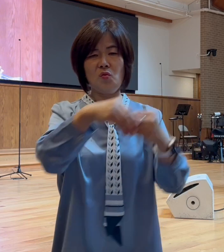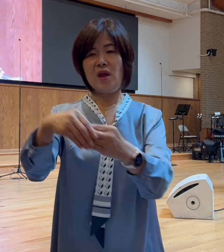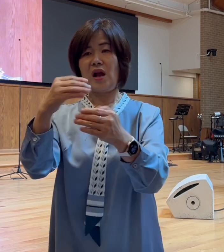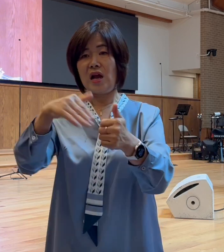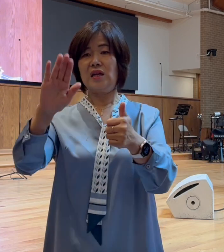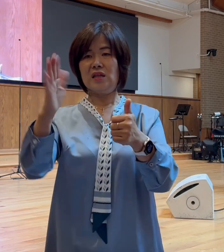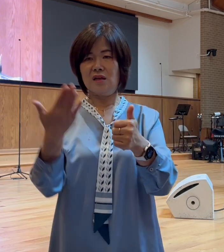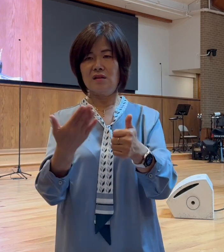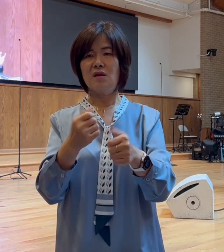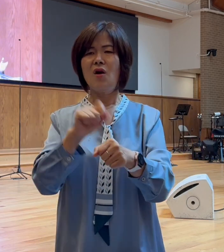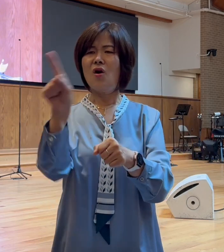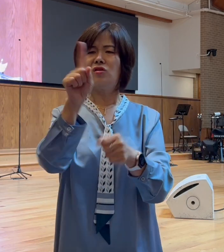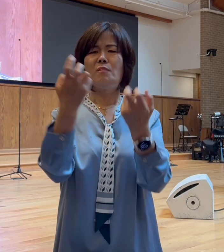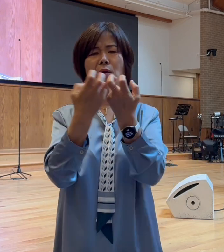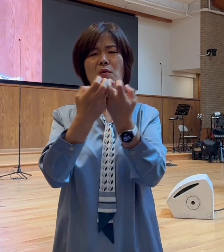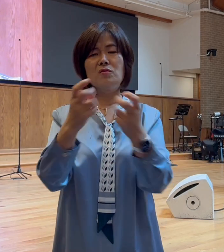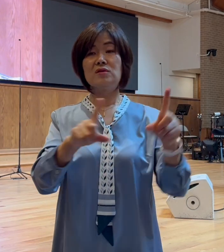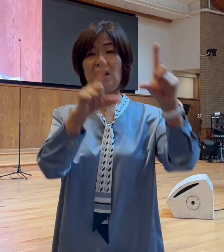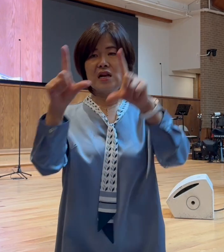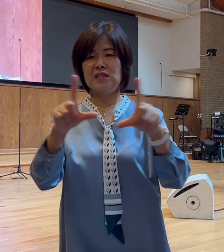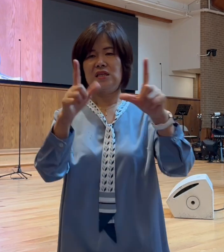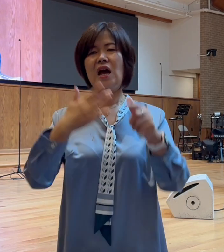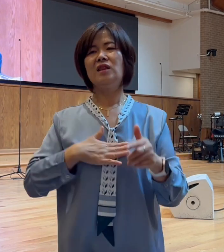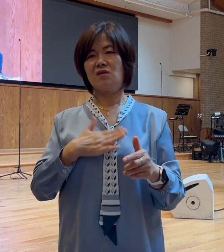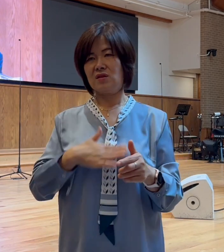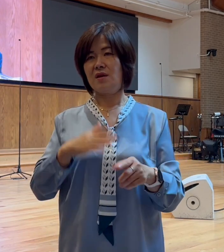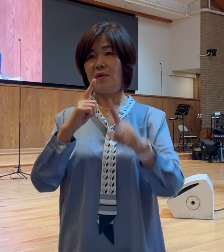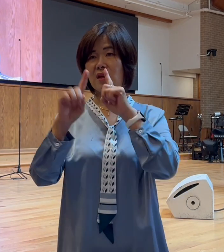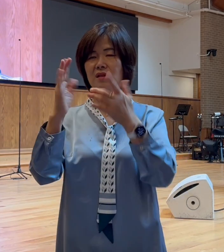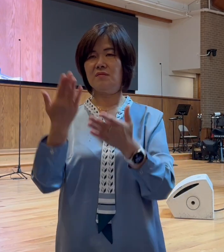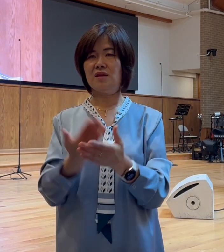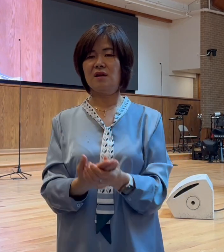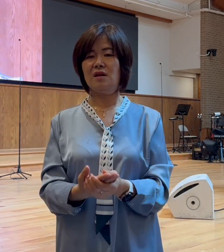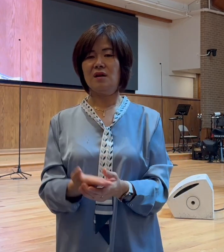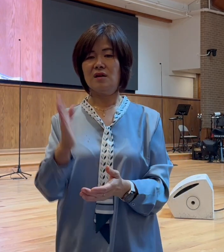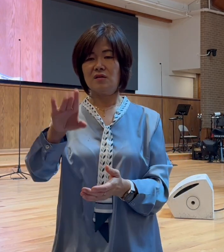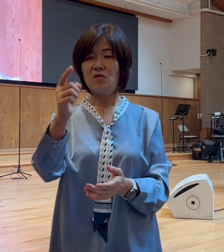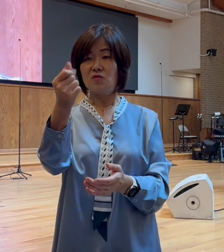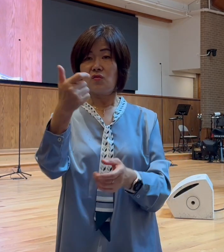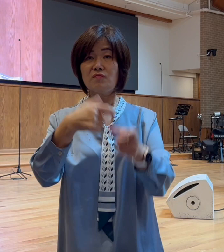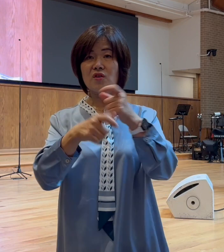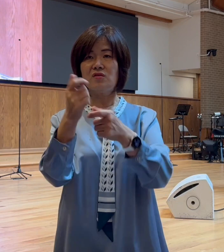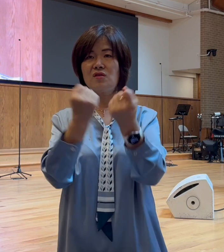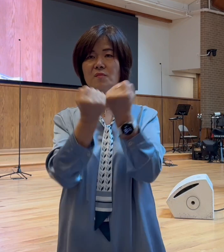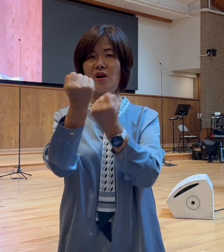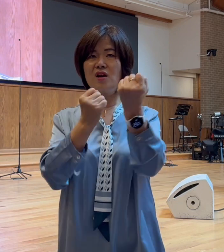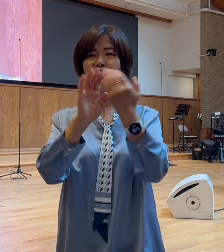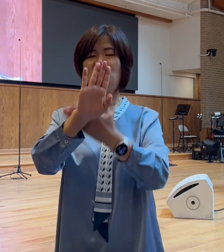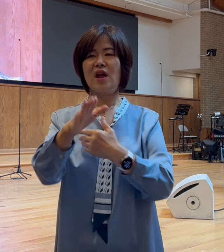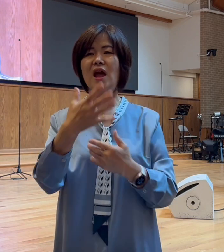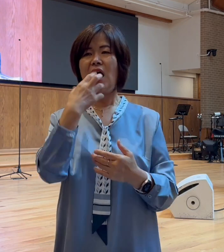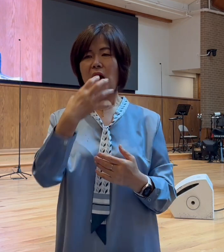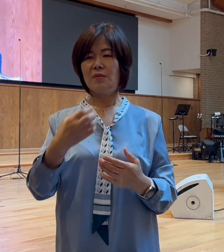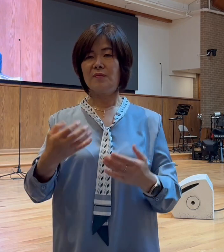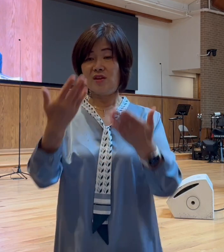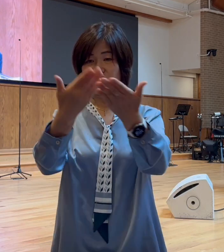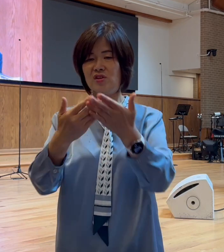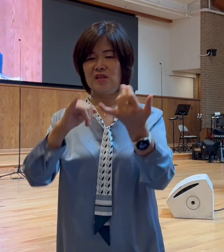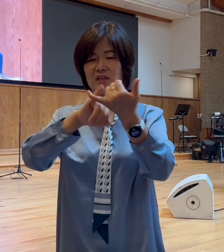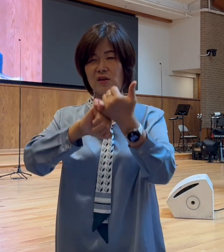가치가 무엇인지를 아는 것이다, 이렇게 이제 정의를 했습니다. 그래서 제가 이 정의를 조금 더 설명한 다음에 아브라함에게 주신